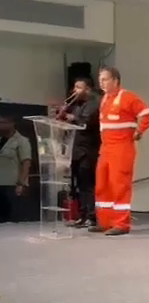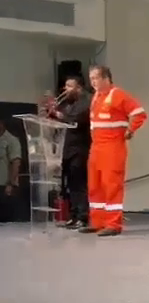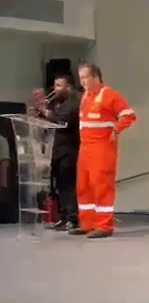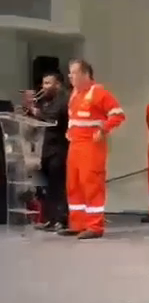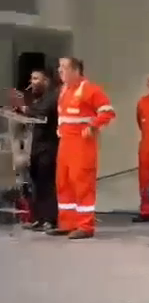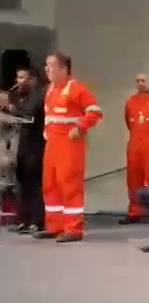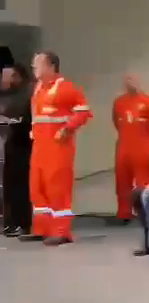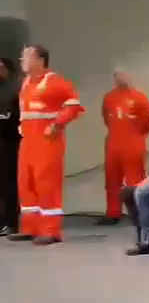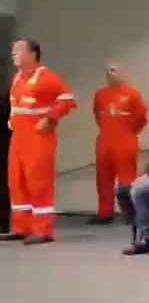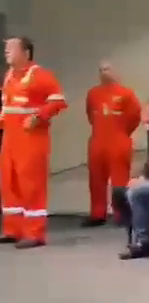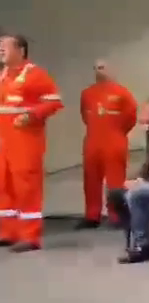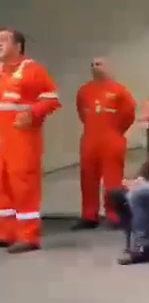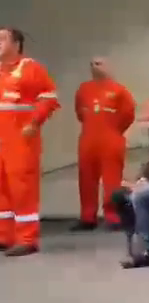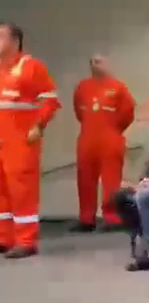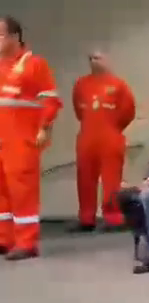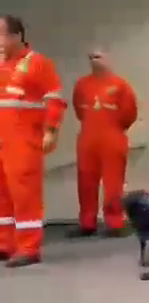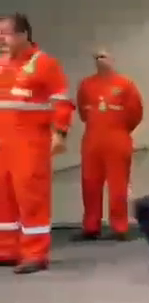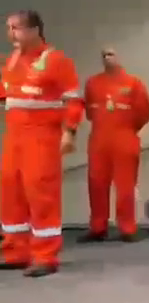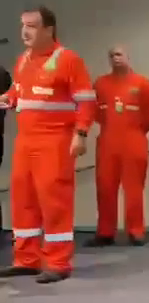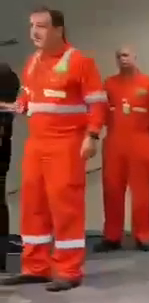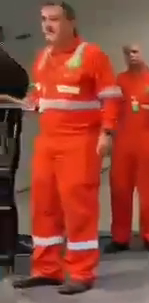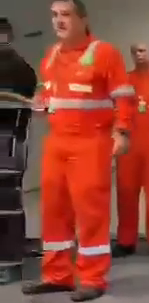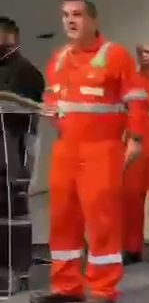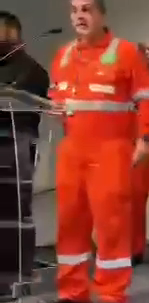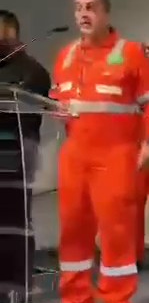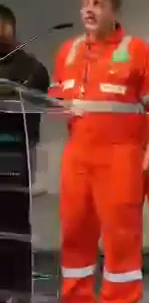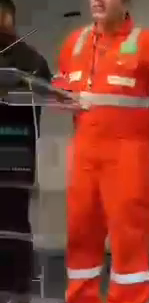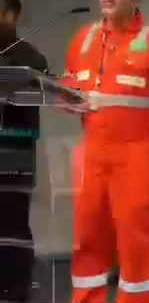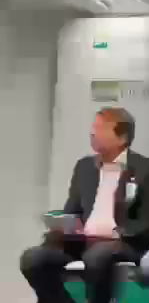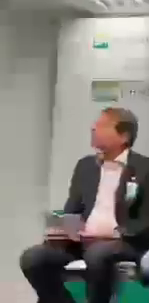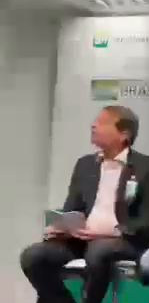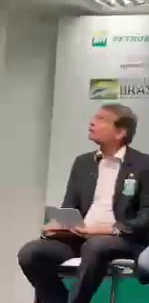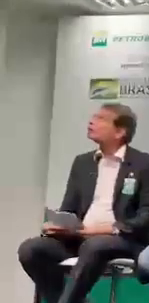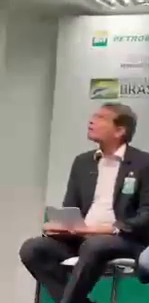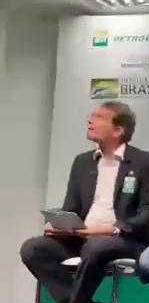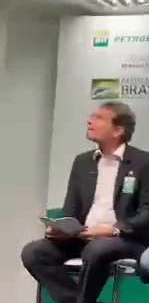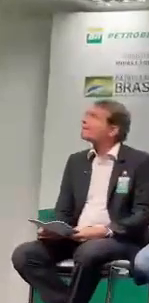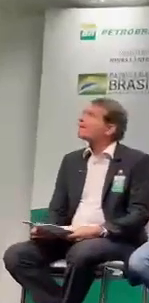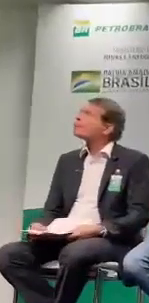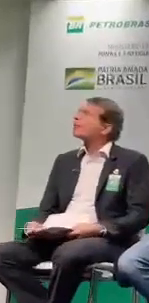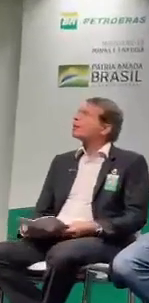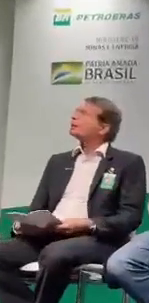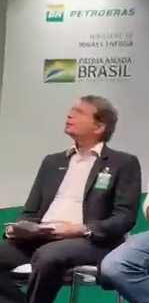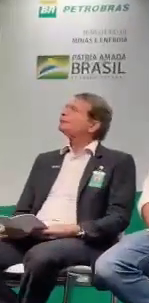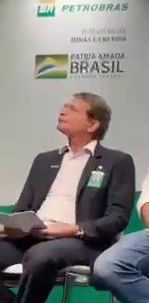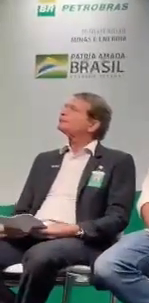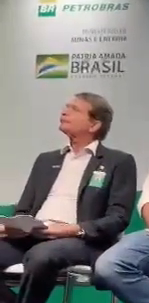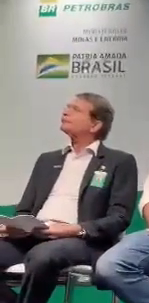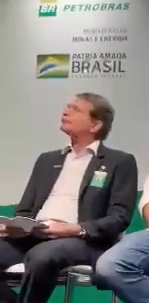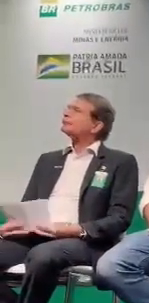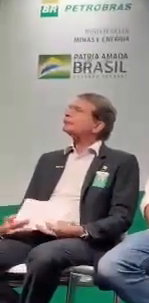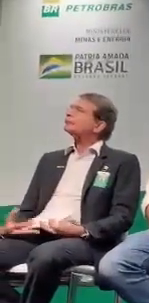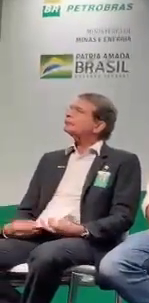Estou aqui falando como um executivo de uma empresa. Então, eu não posso fazer aqui um discurso político.